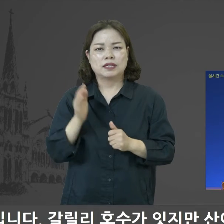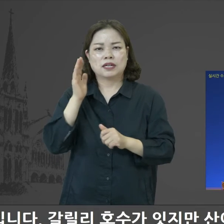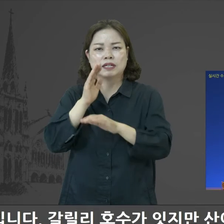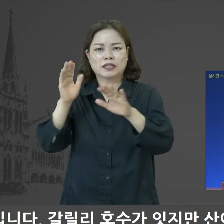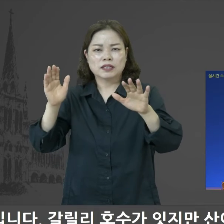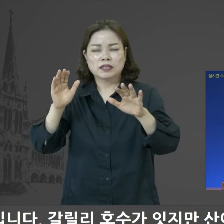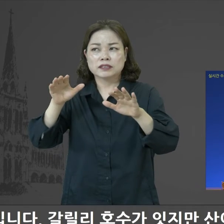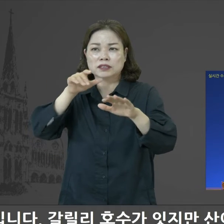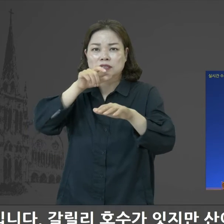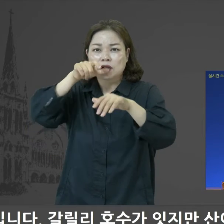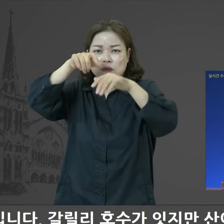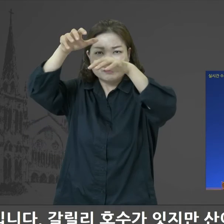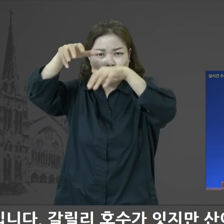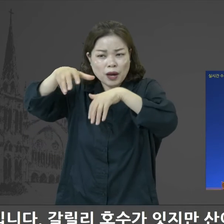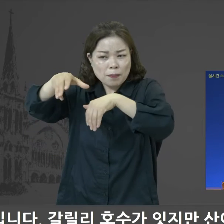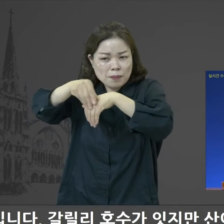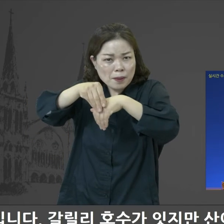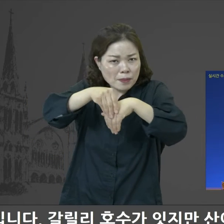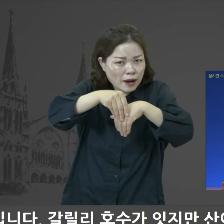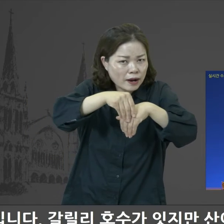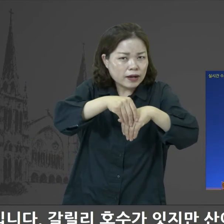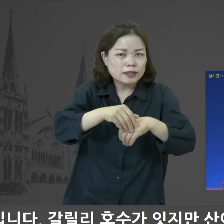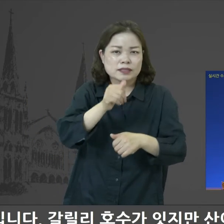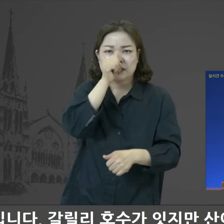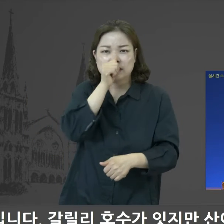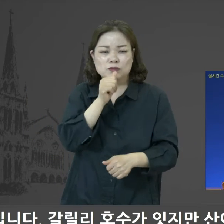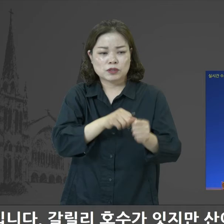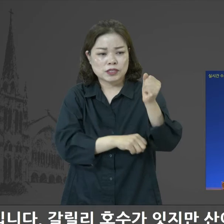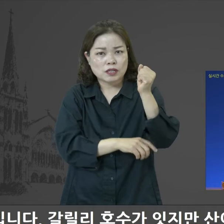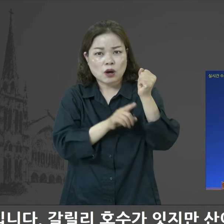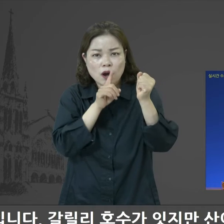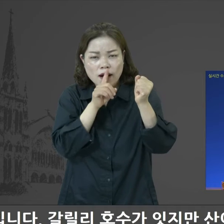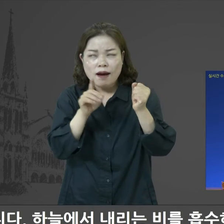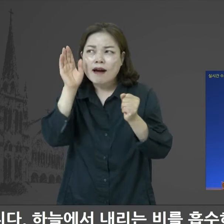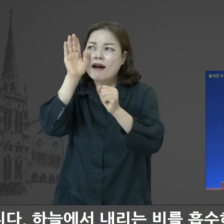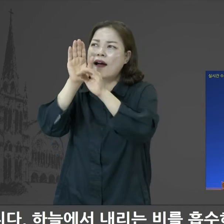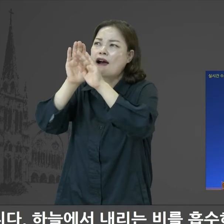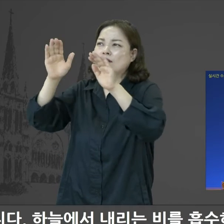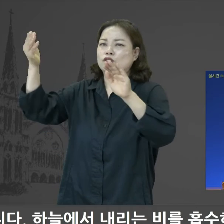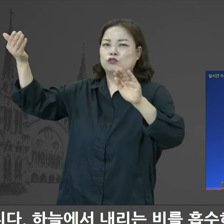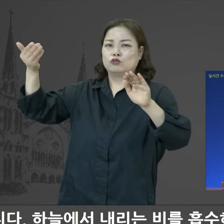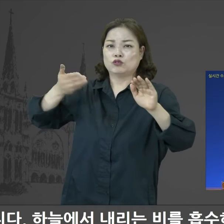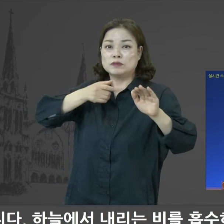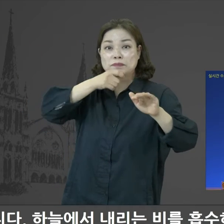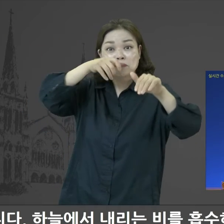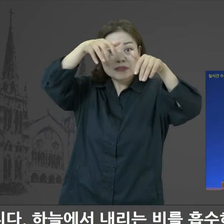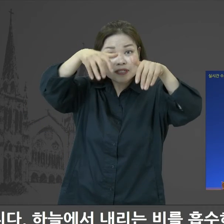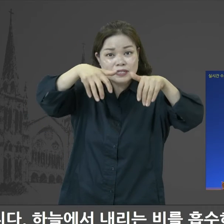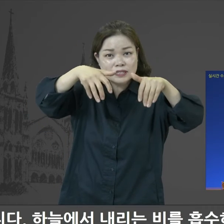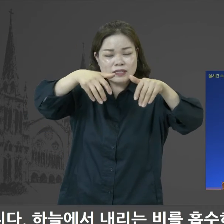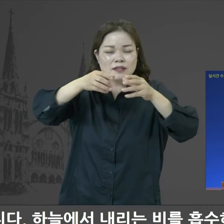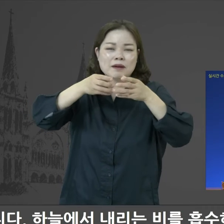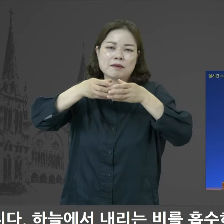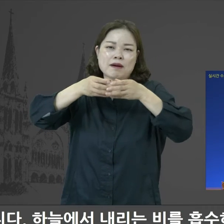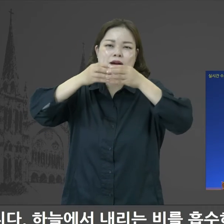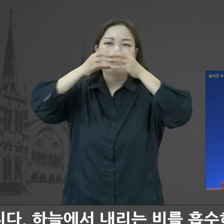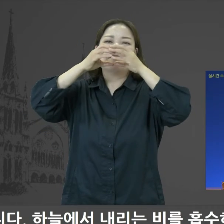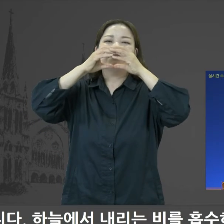하늘에서 내리는 비를 흡수하는 땅이라고 이야기합니다. 히브리어 원문을 직역하면 하늘에서 내려오는 비를 마시는